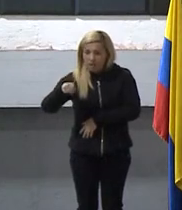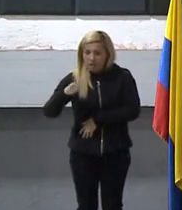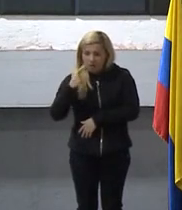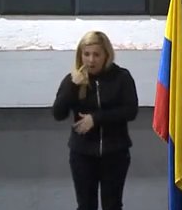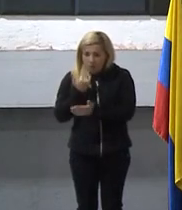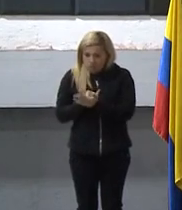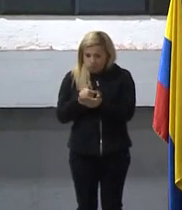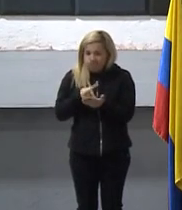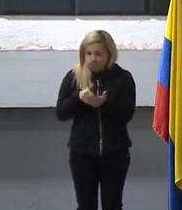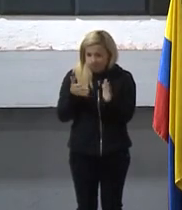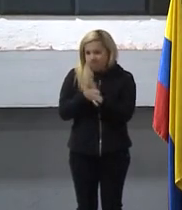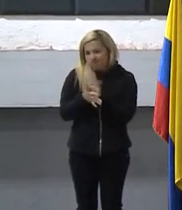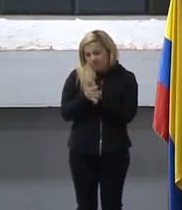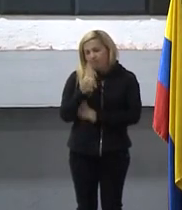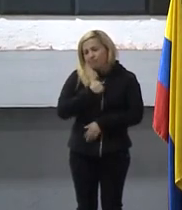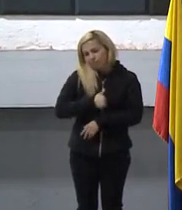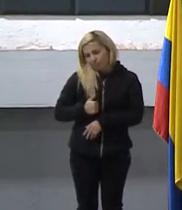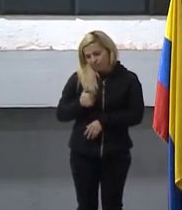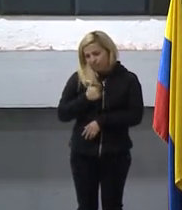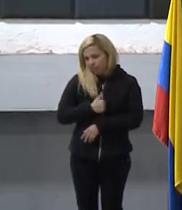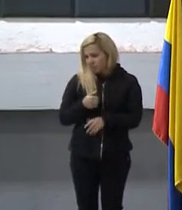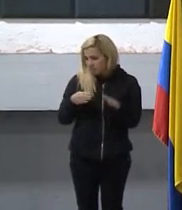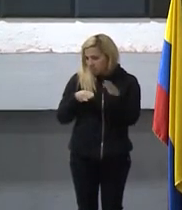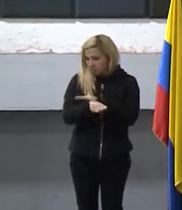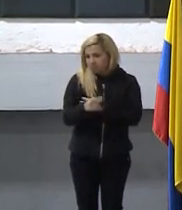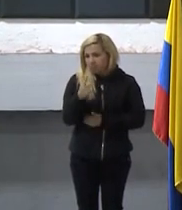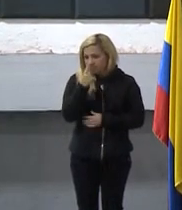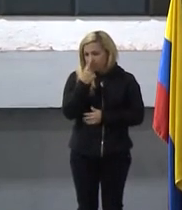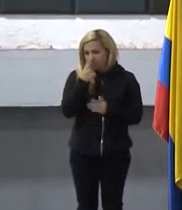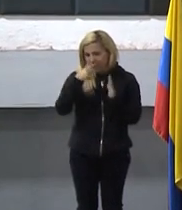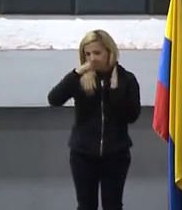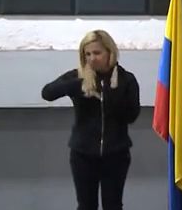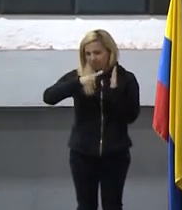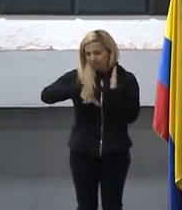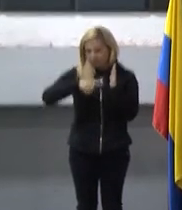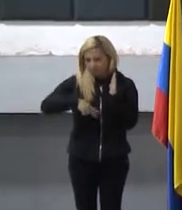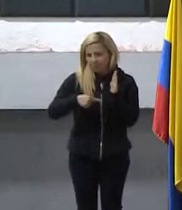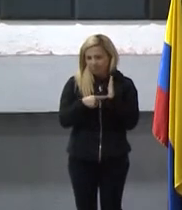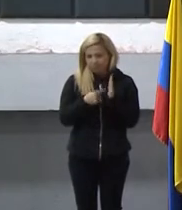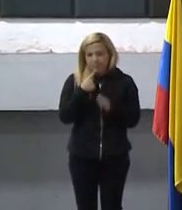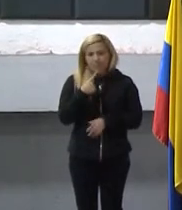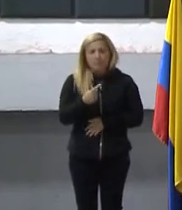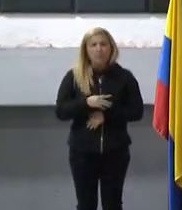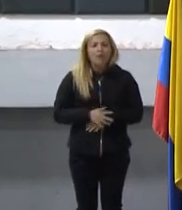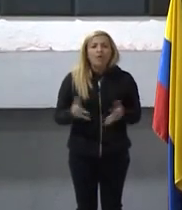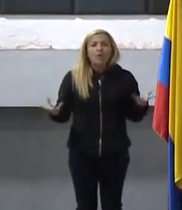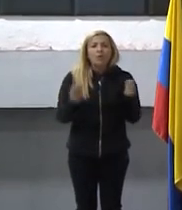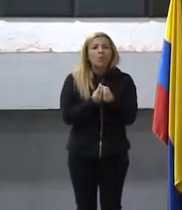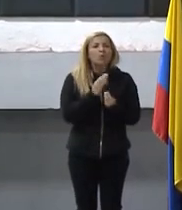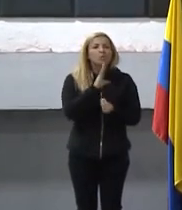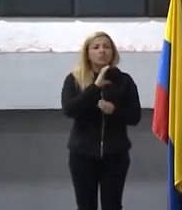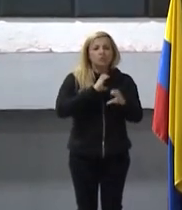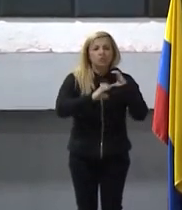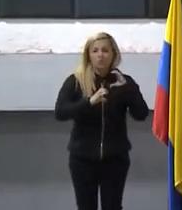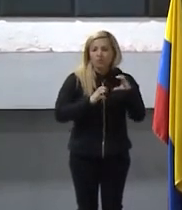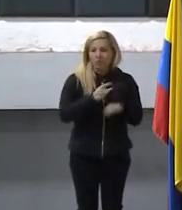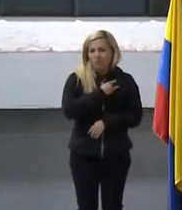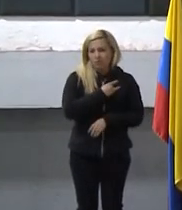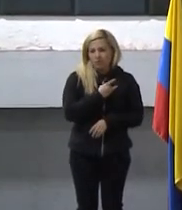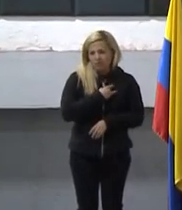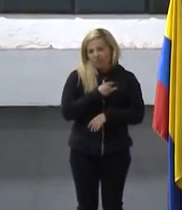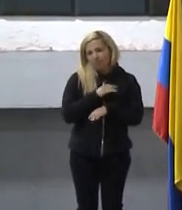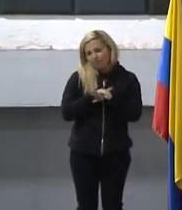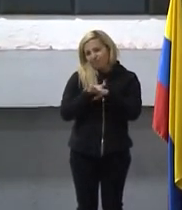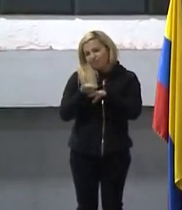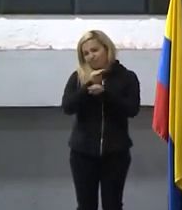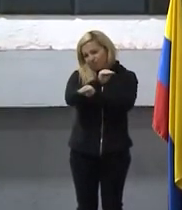universidad entonces por esta por esta razón el grupo de comunicaciones de la universidad nos invita a que estén muy